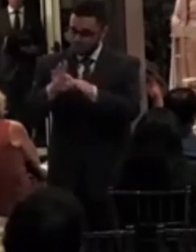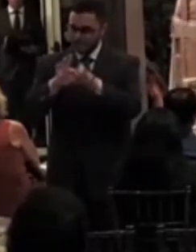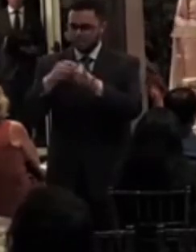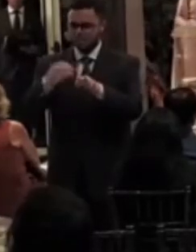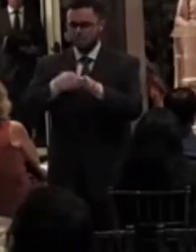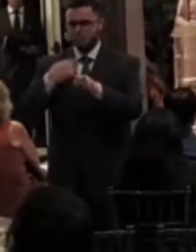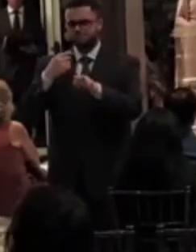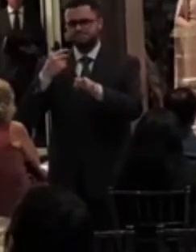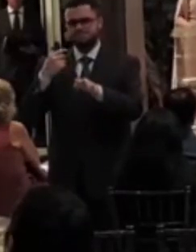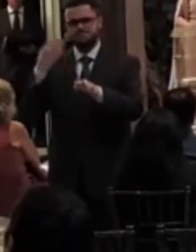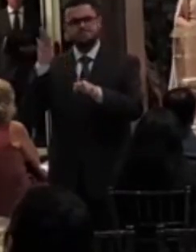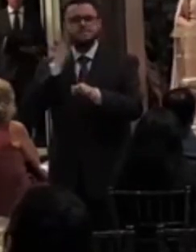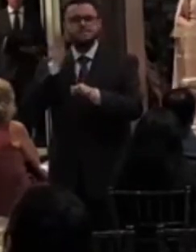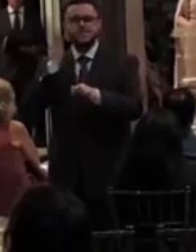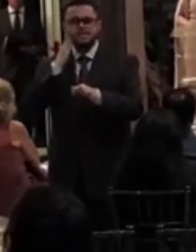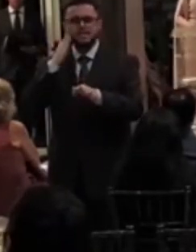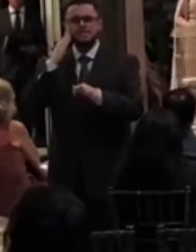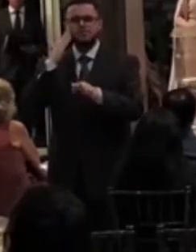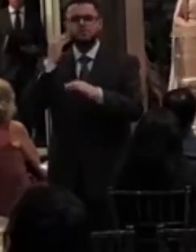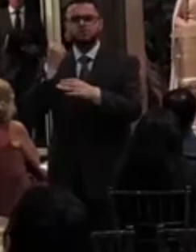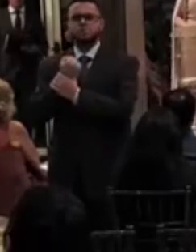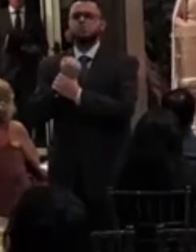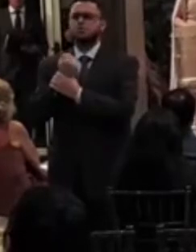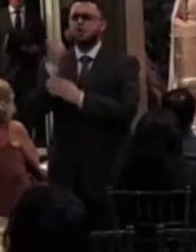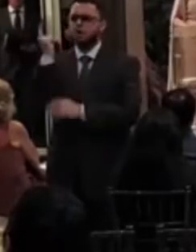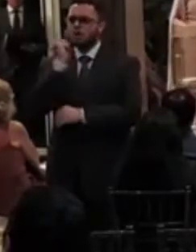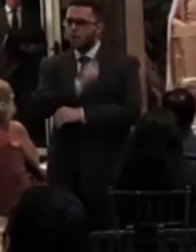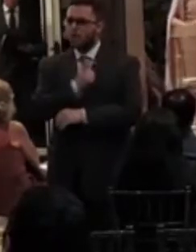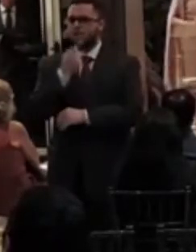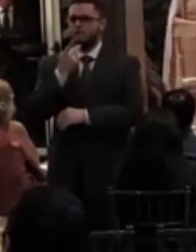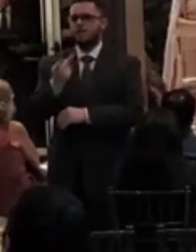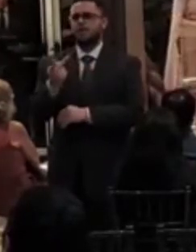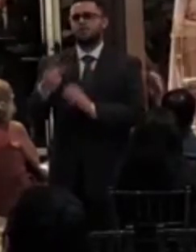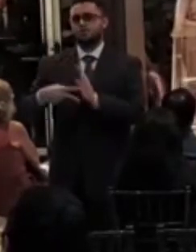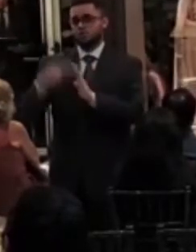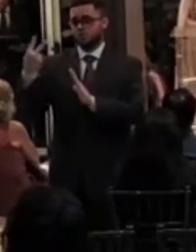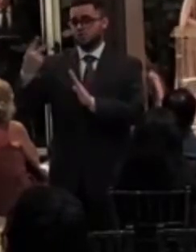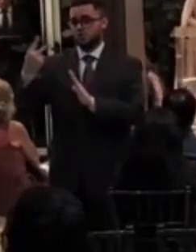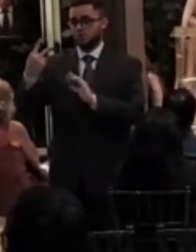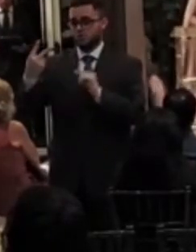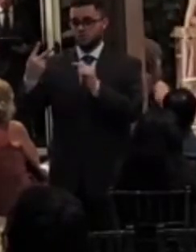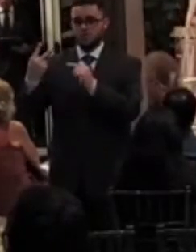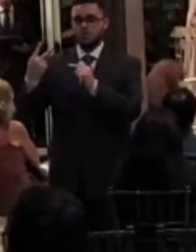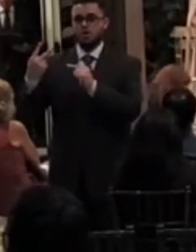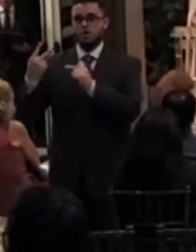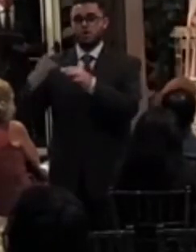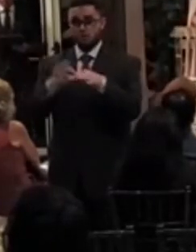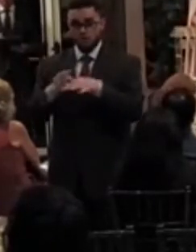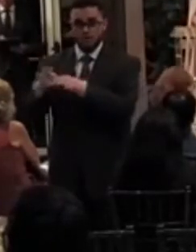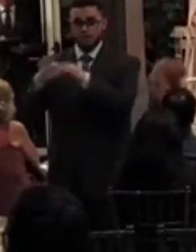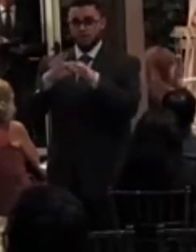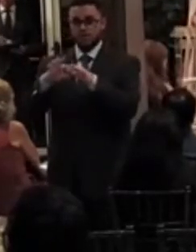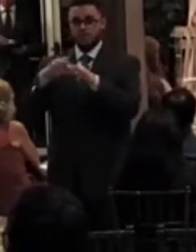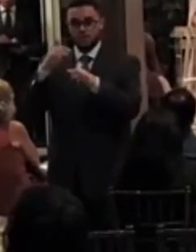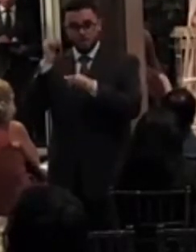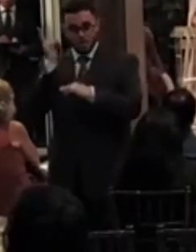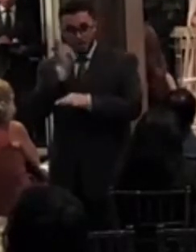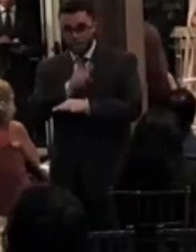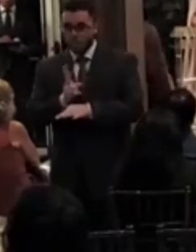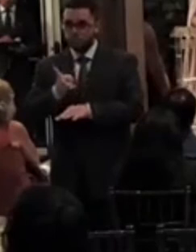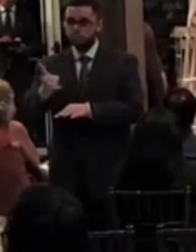segurança necessária para falar desse segundo aspecto. Unidos, seguiremos